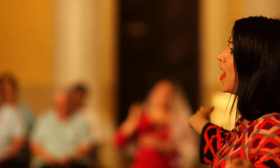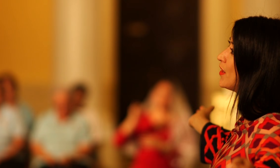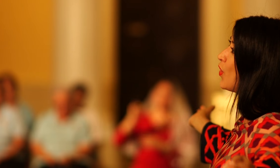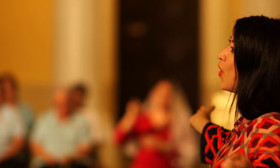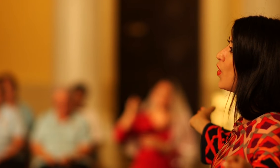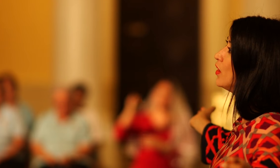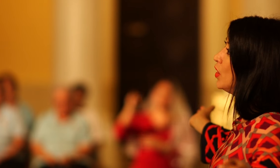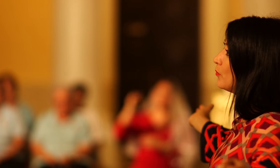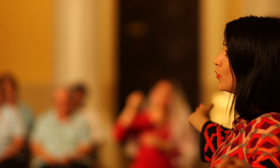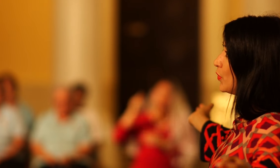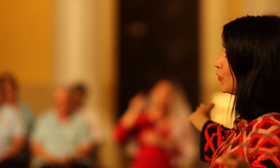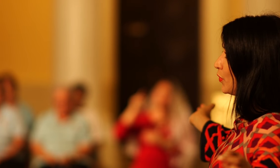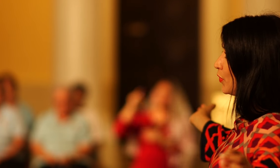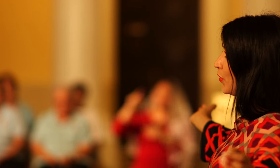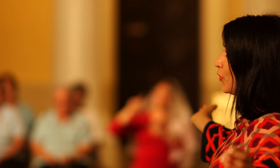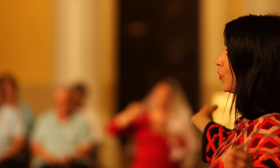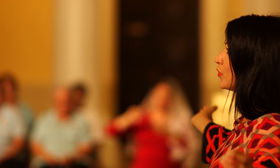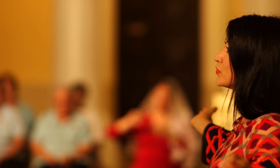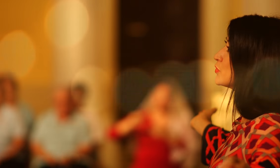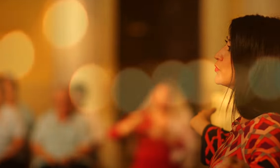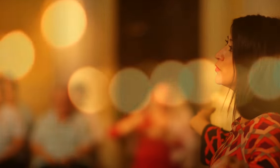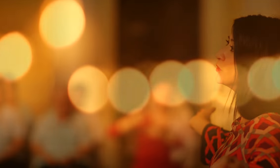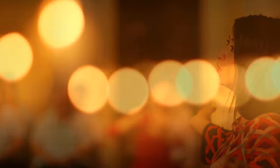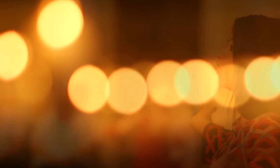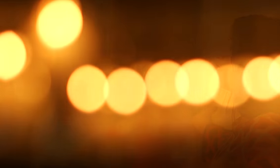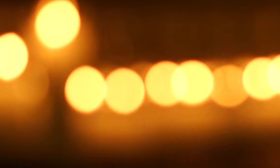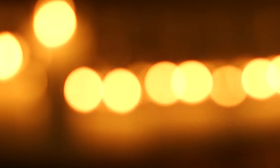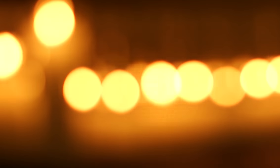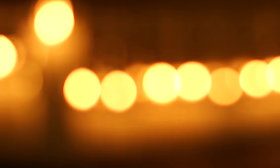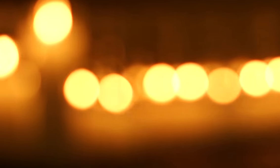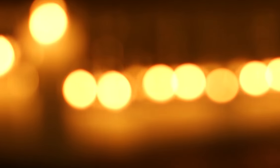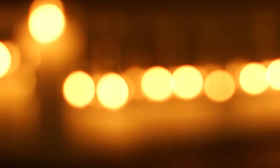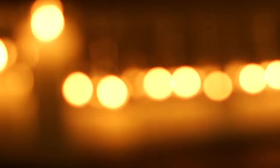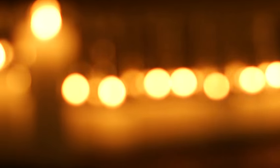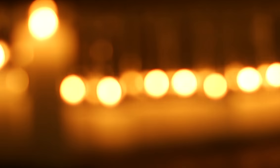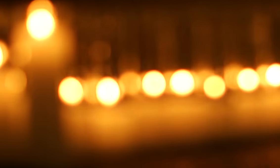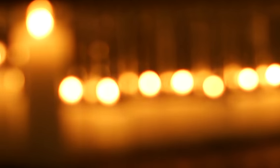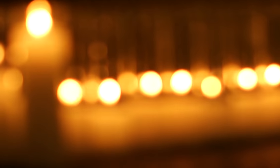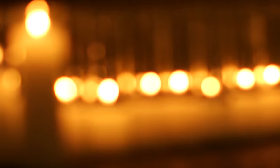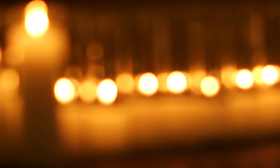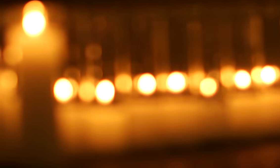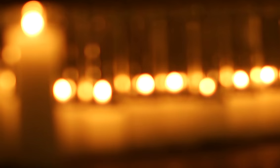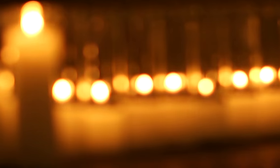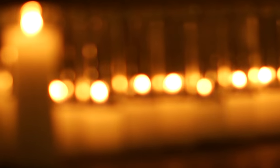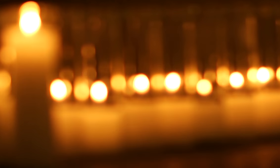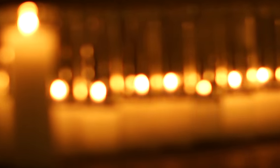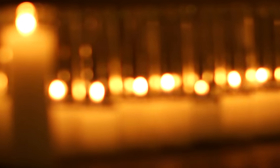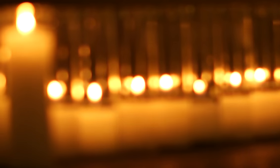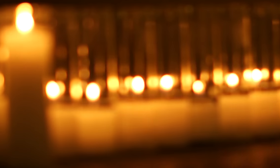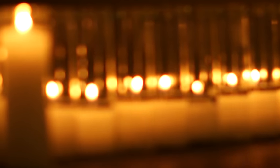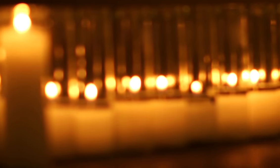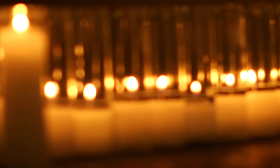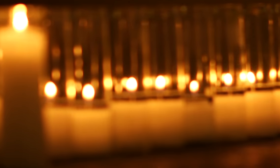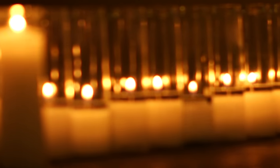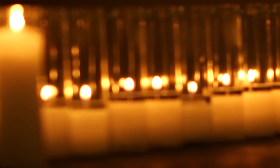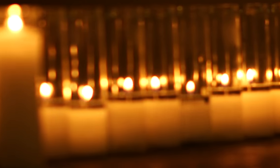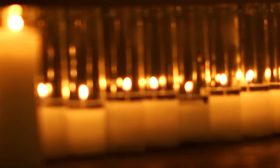entero. Por su dolorosa